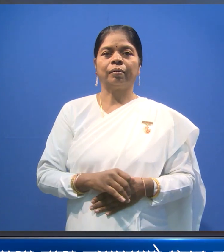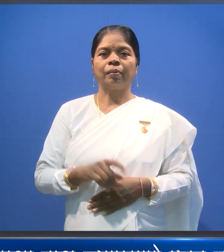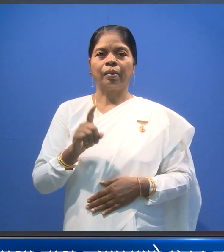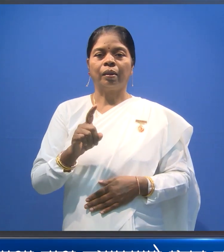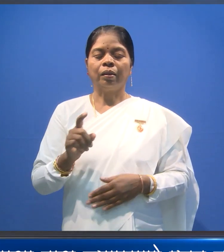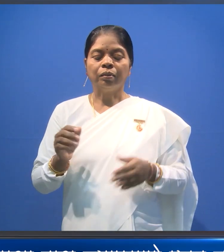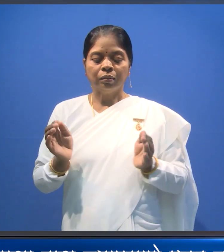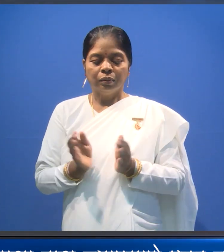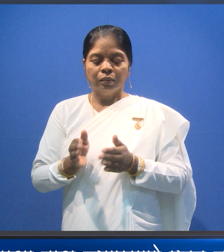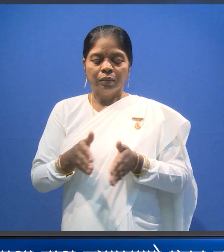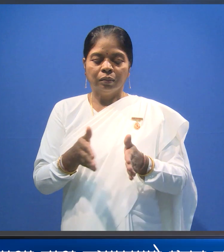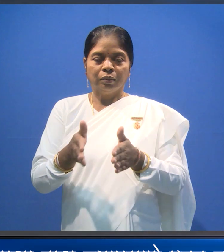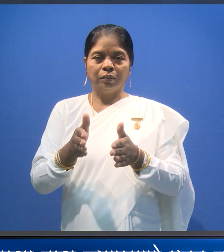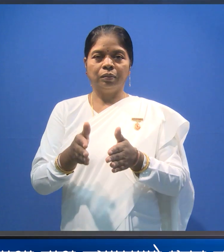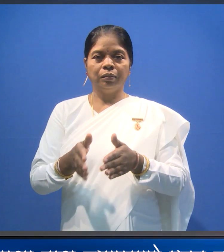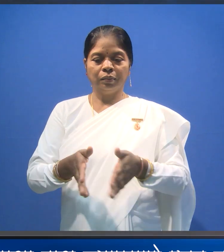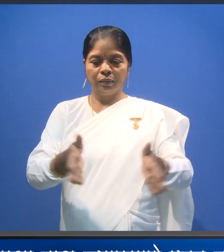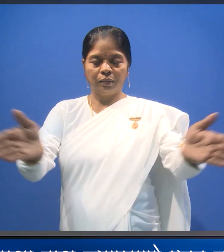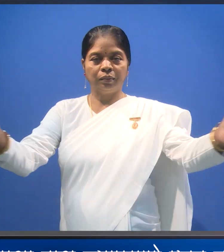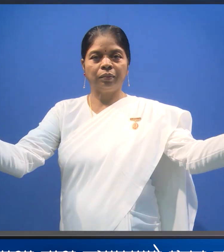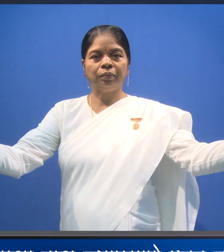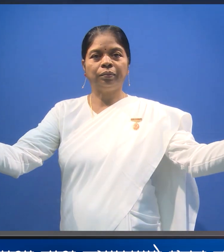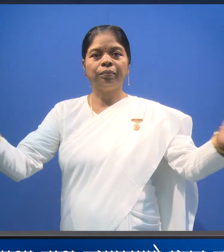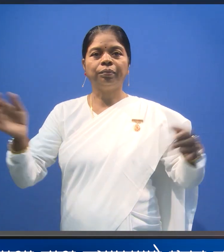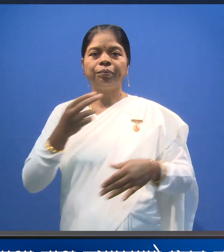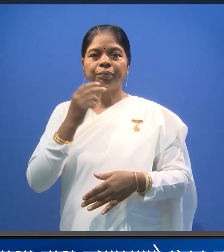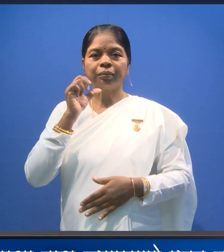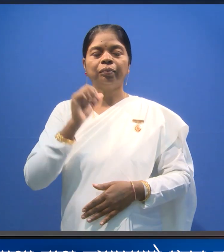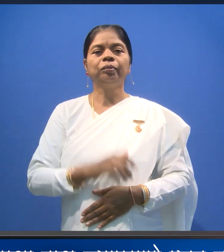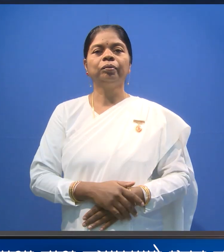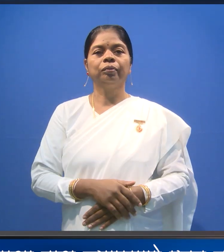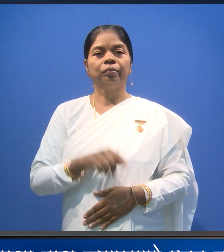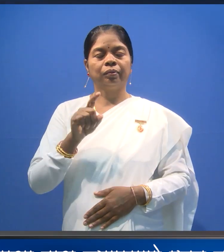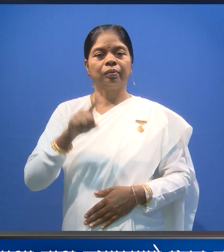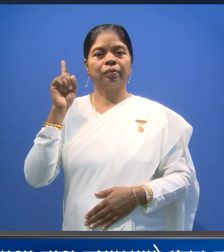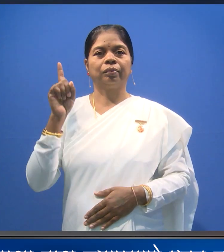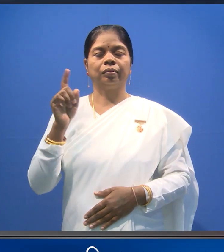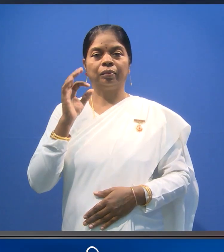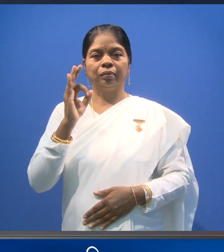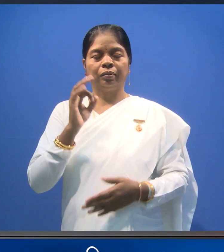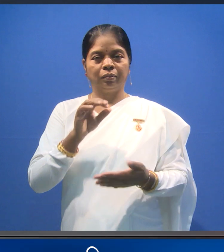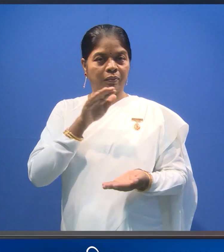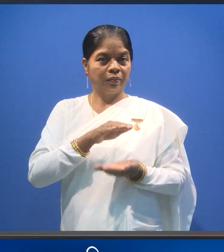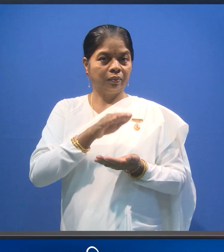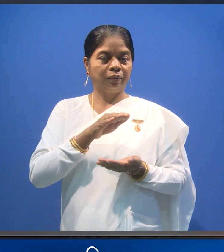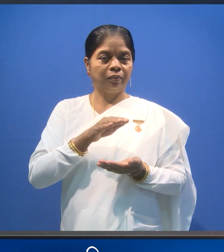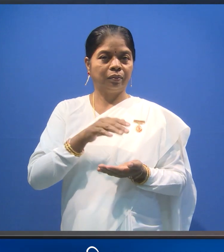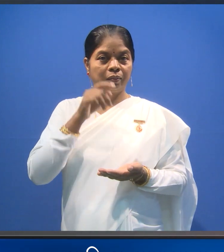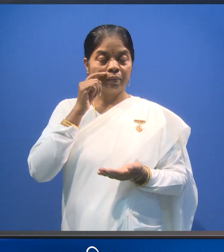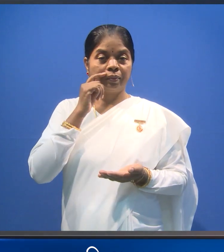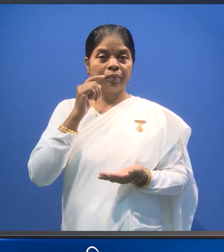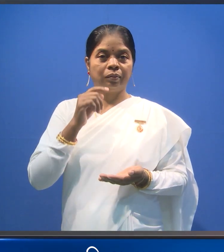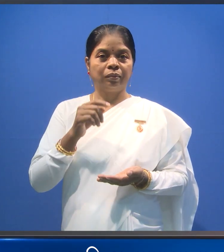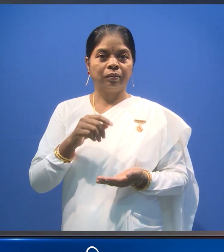एक छोटासा झरा ज्याप्रमाणे एका नदीत रूपांतरित होतो, तसेच चांगले साहित्य